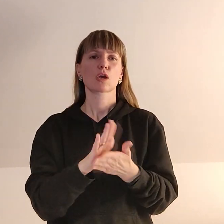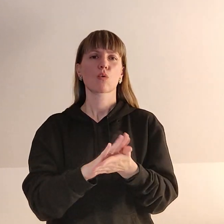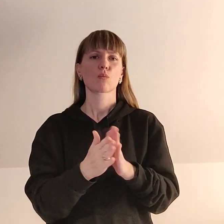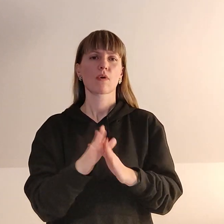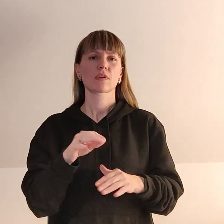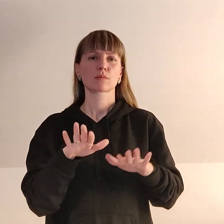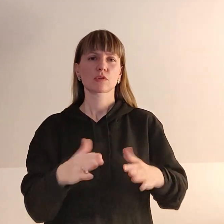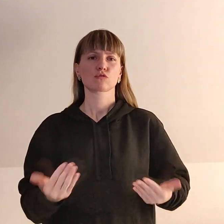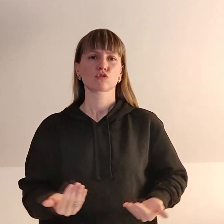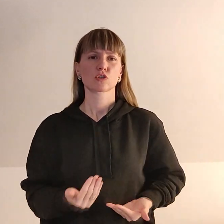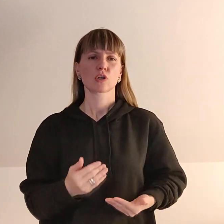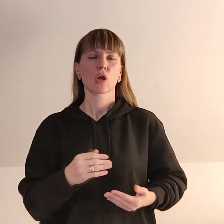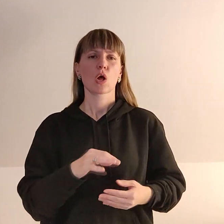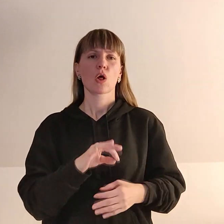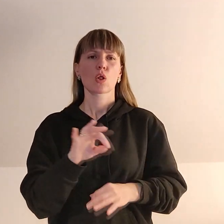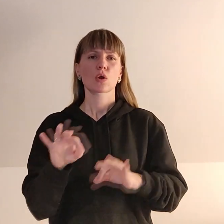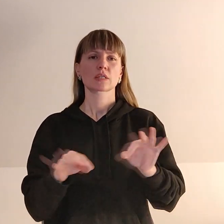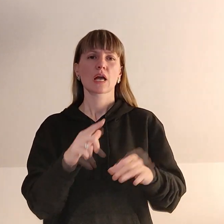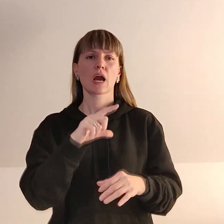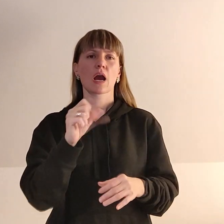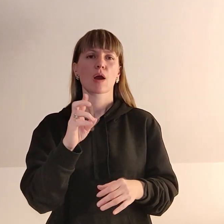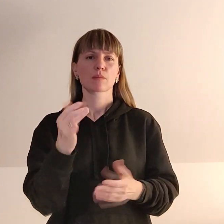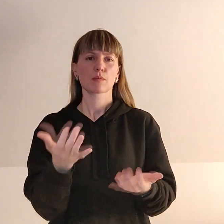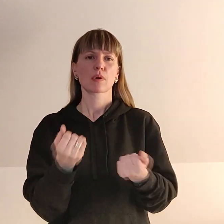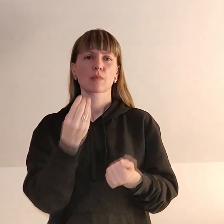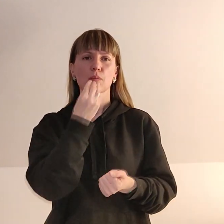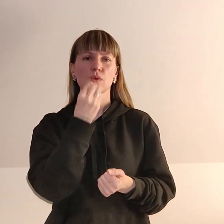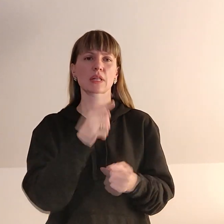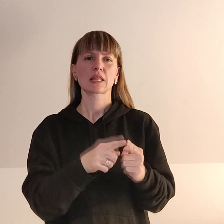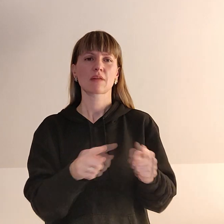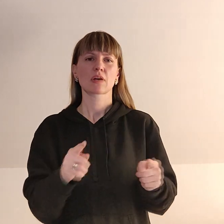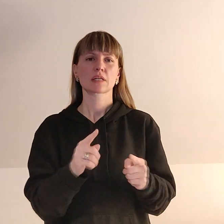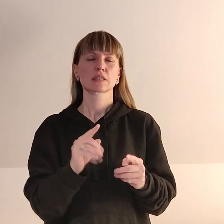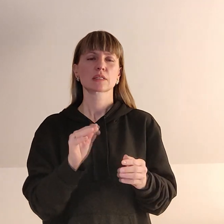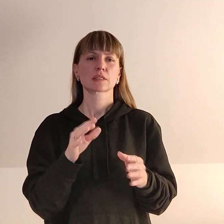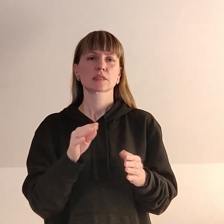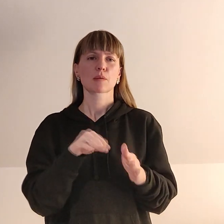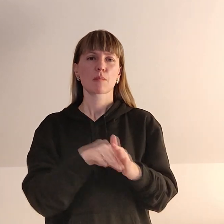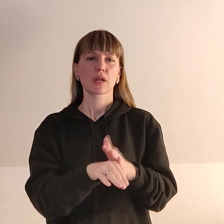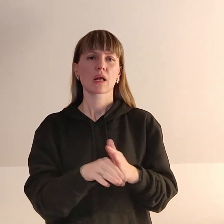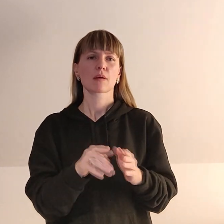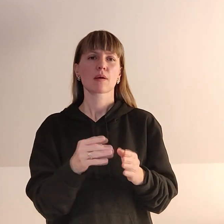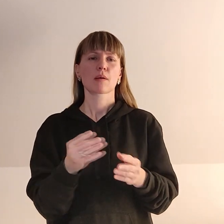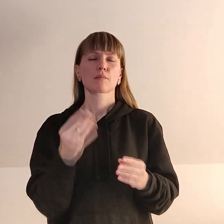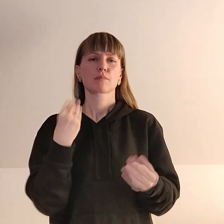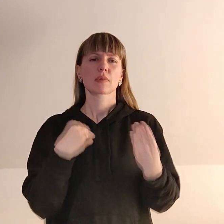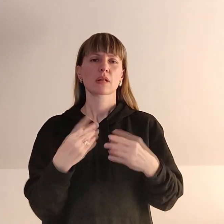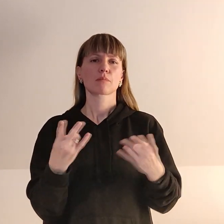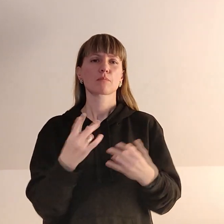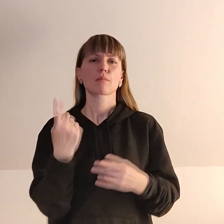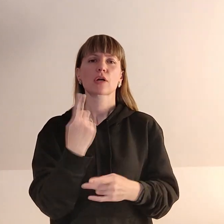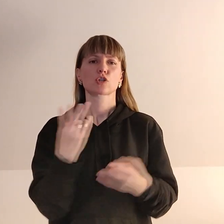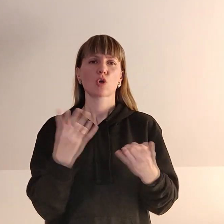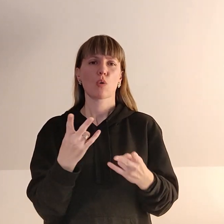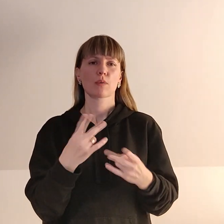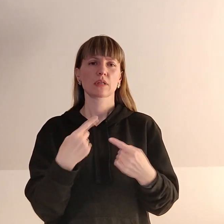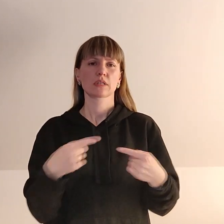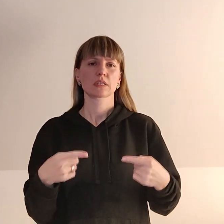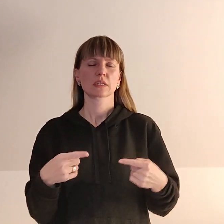місцевих жителів у логістичному хабі приймають продукти тривалого зберігання, предмети першої необхідності, одяг, взуття, ліки, розповів голова